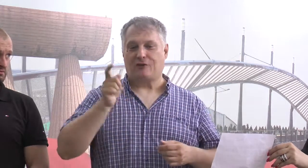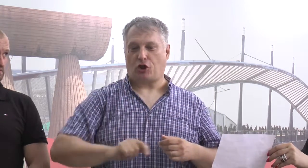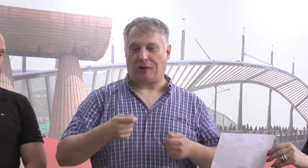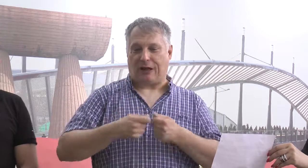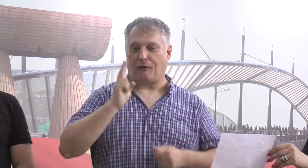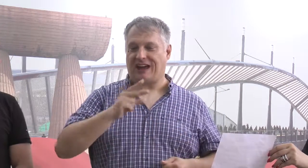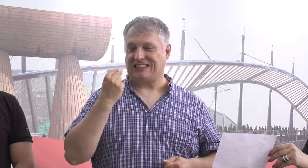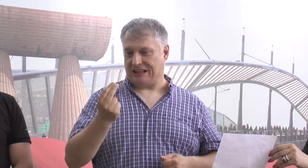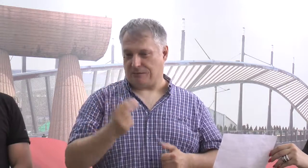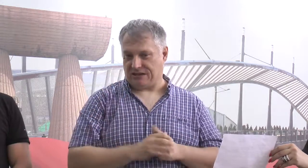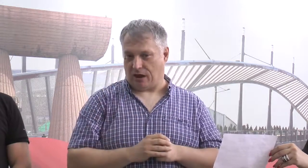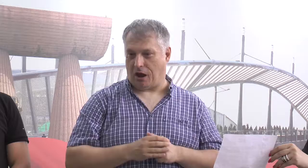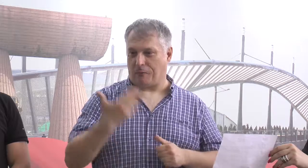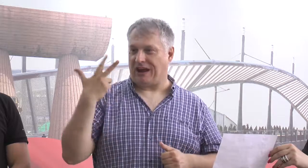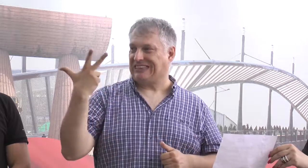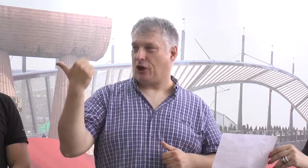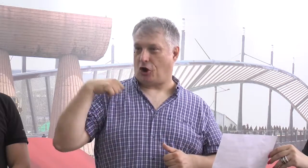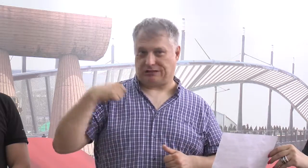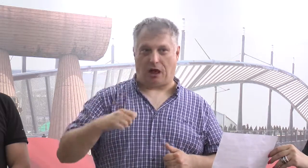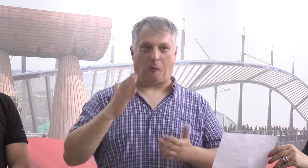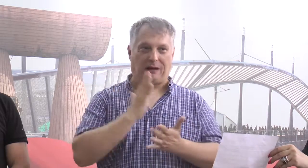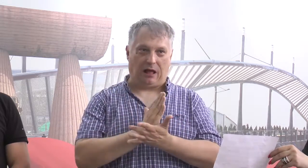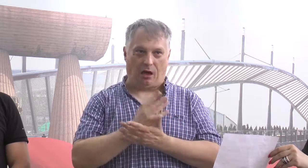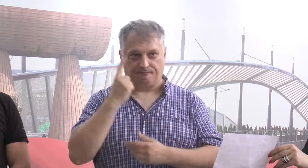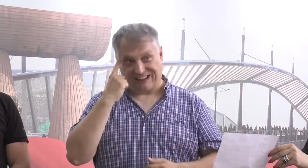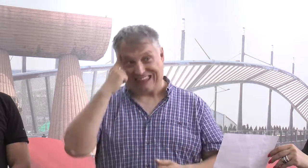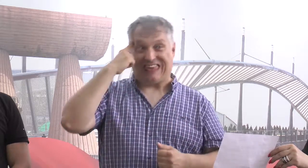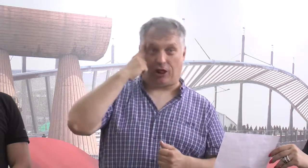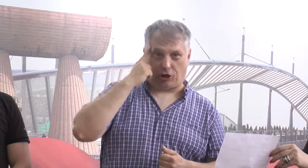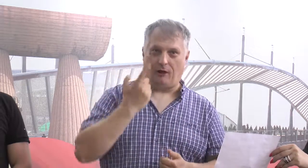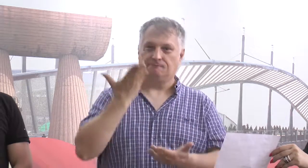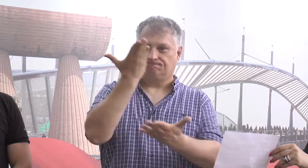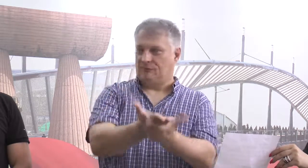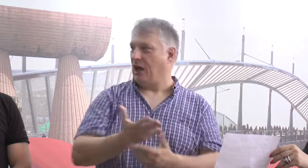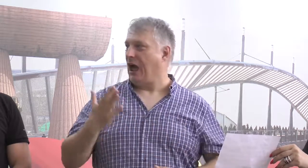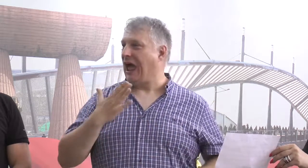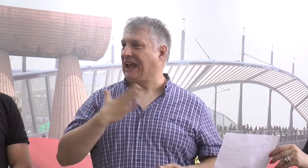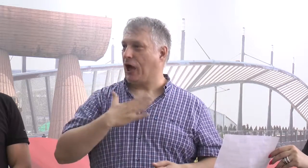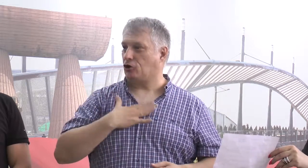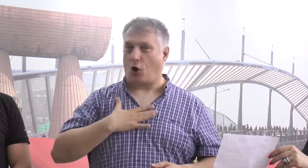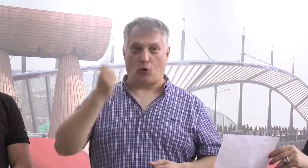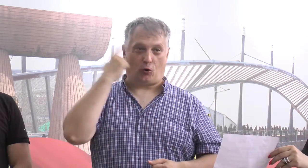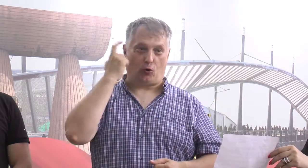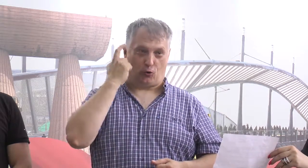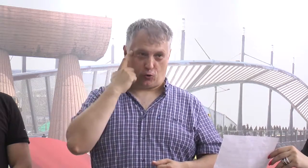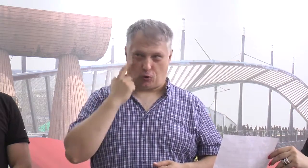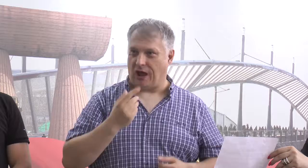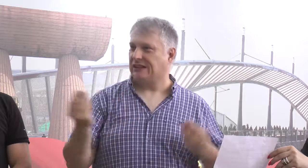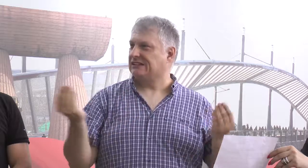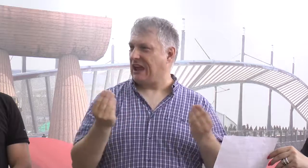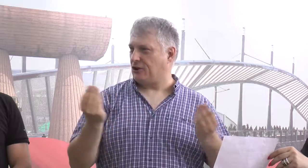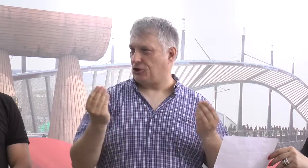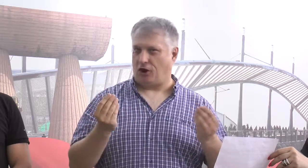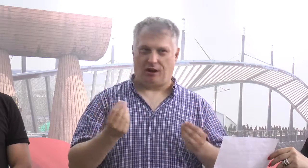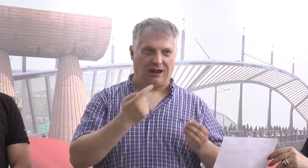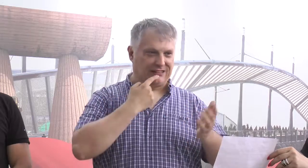bih želeo da zajedno sa izvršnim odborom Saveza gluvih i nagluvih